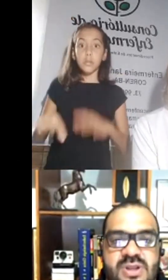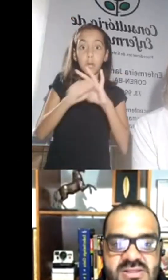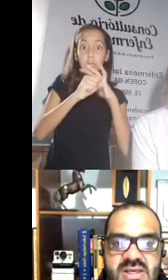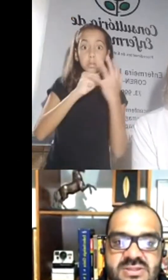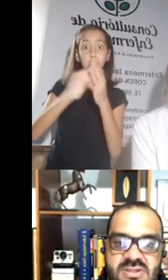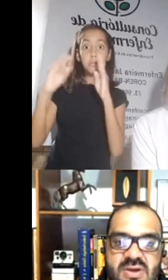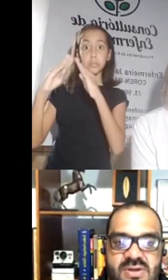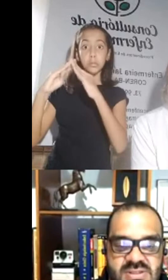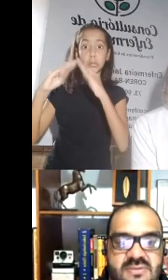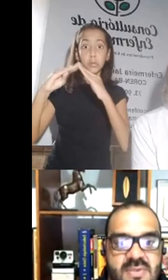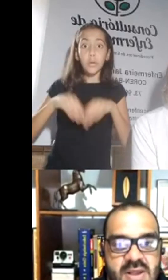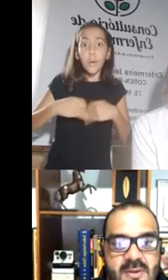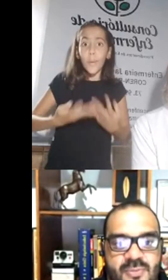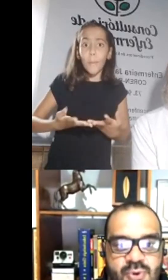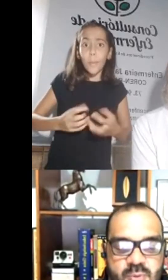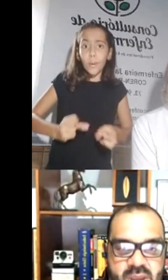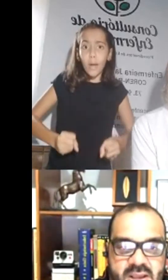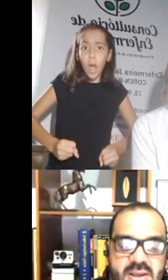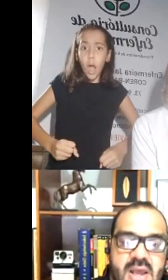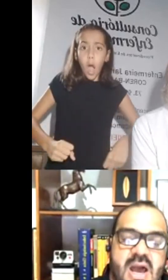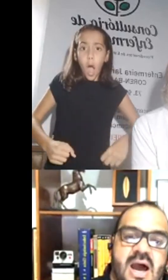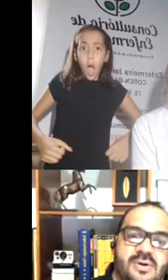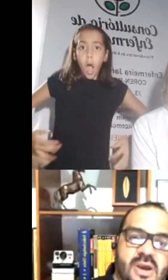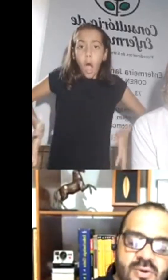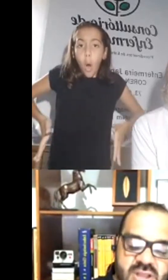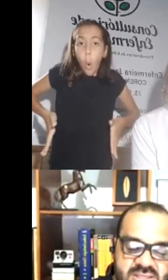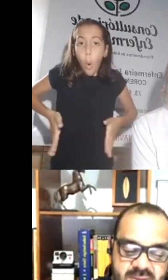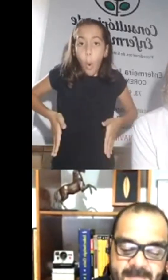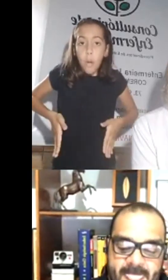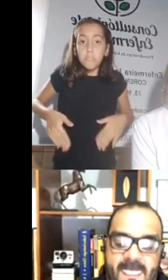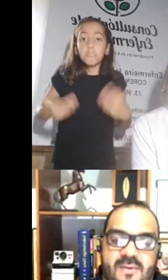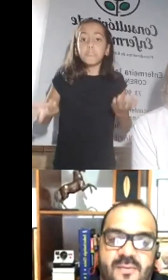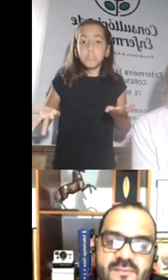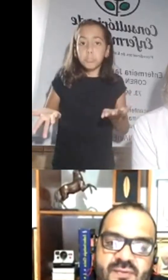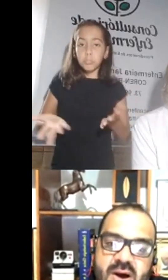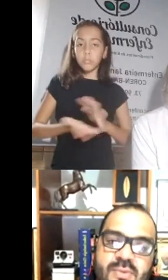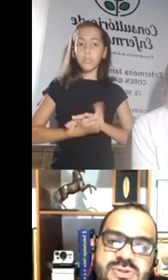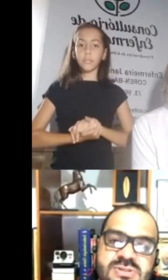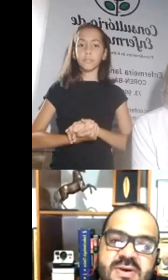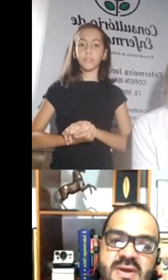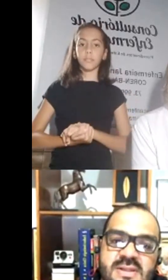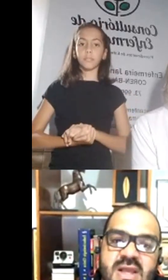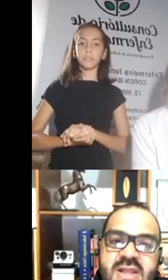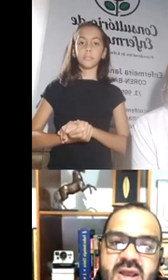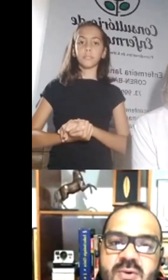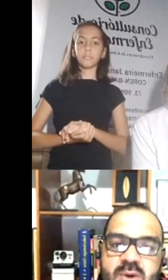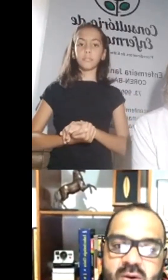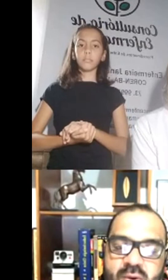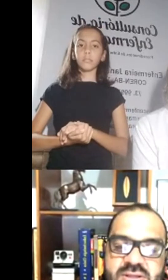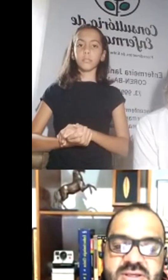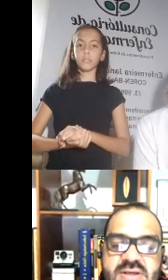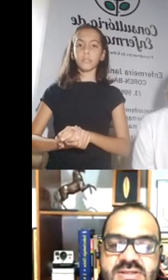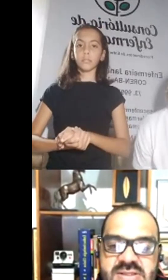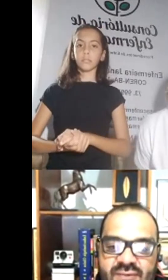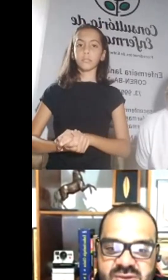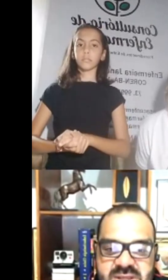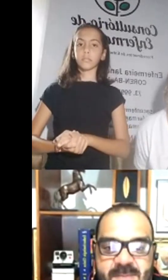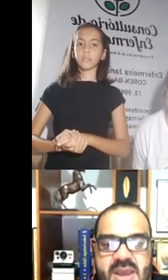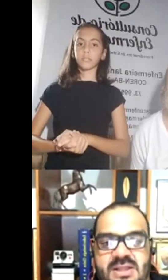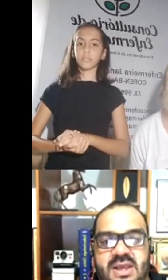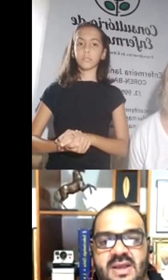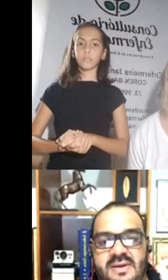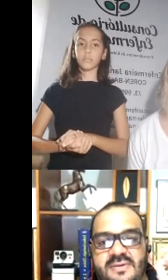dos contrassensos. Então, assim, tudo bem. Aí o que acontece? Vamos entender uma coisa. Se